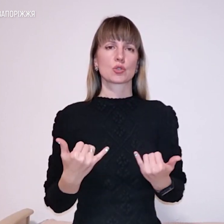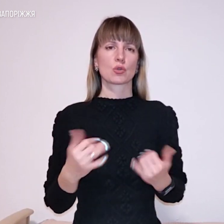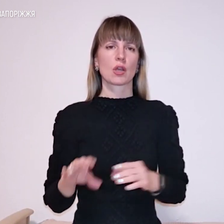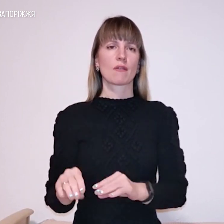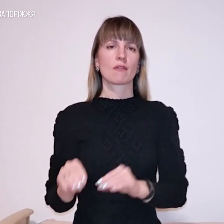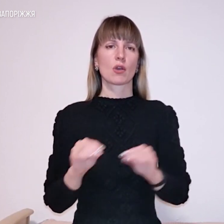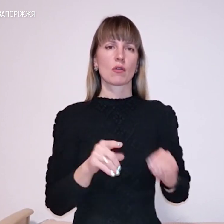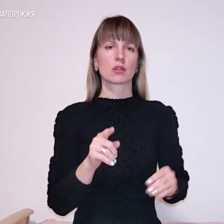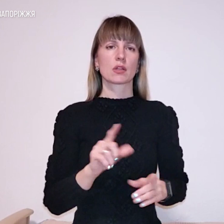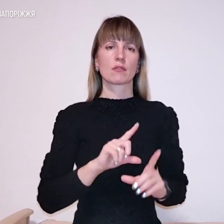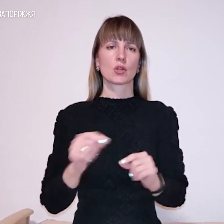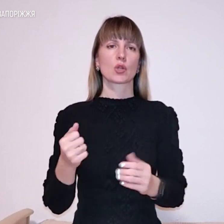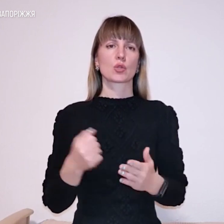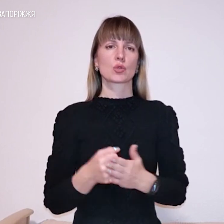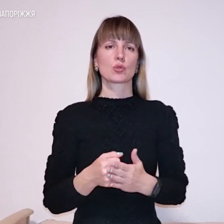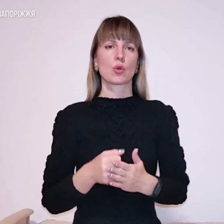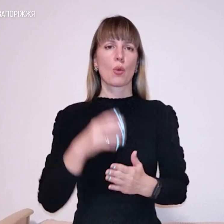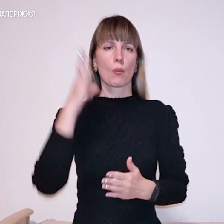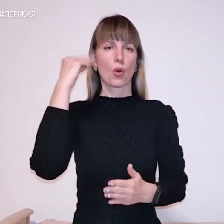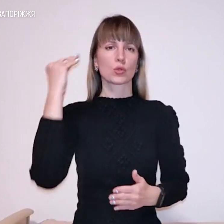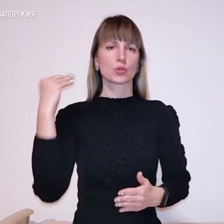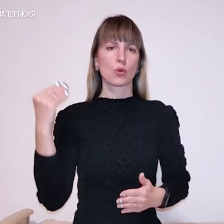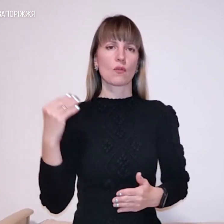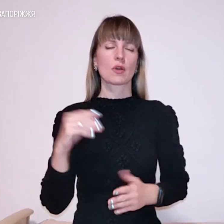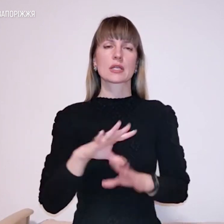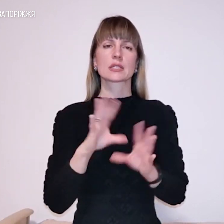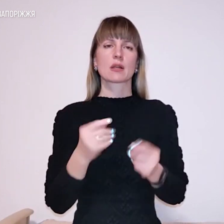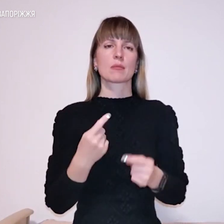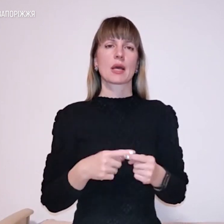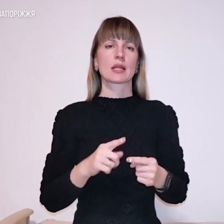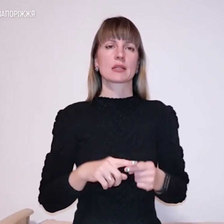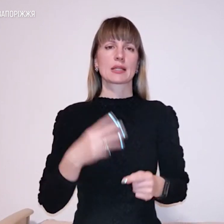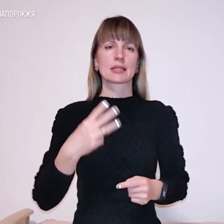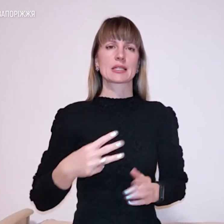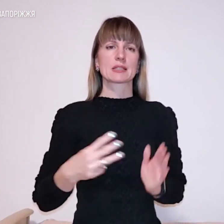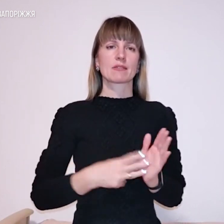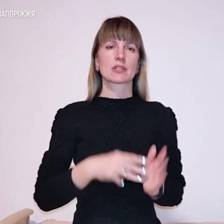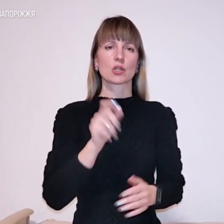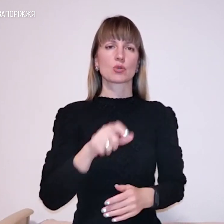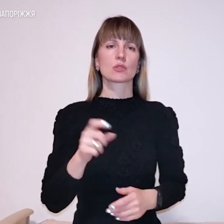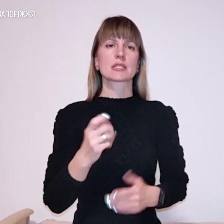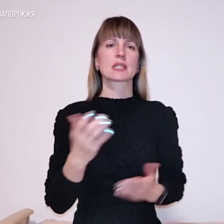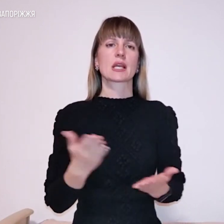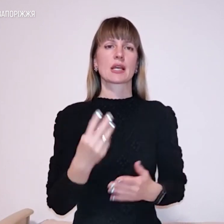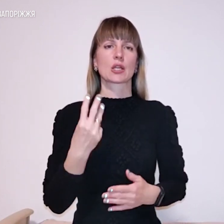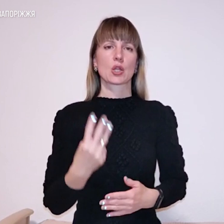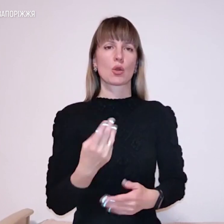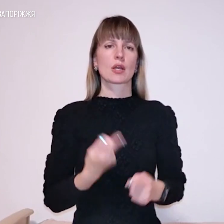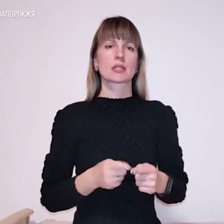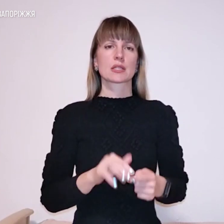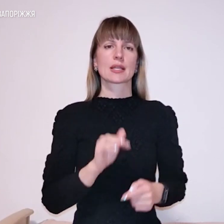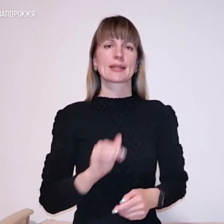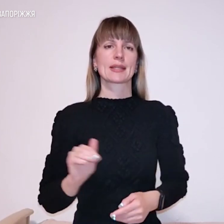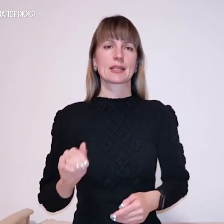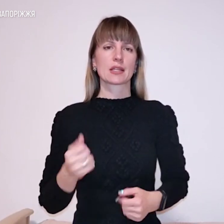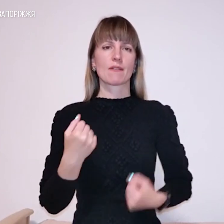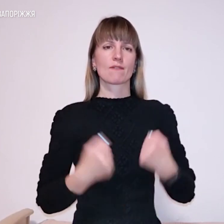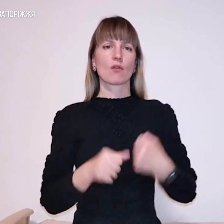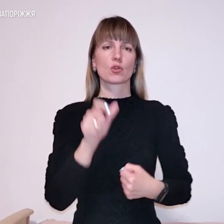вони вирушили до Молдови. Загалом це 38 людей, з яких троє – це діти. Водій евакуаційного